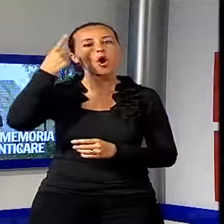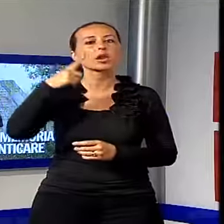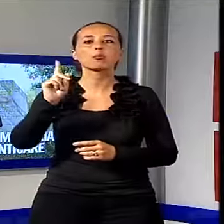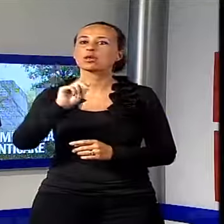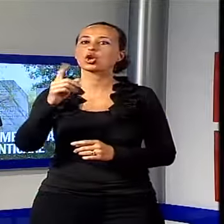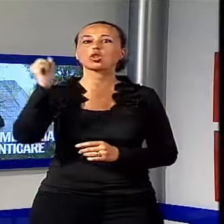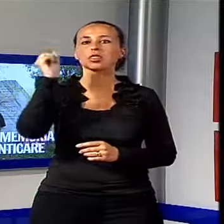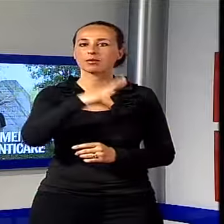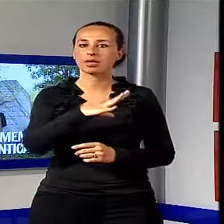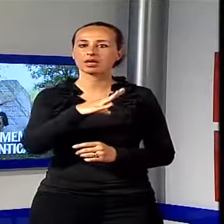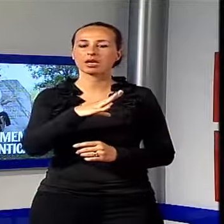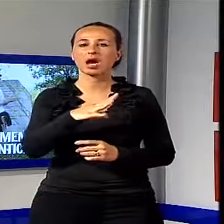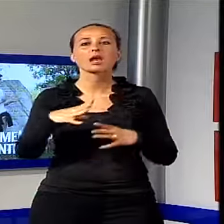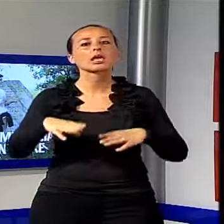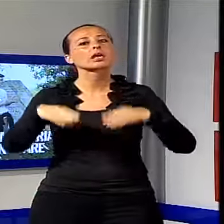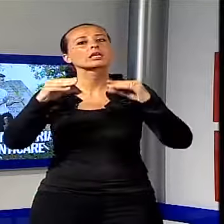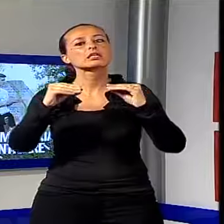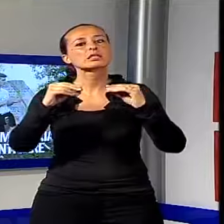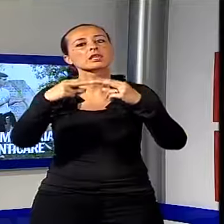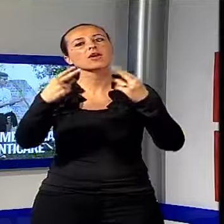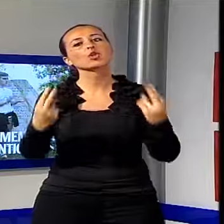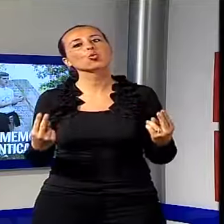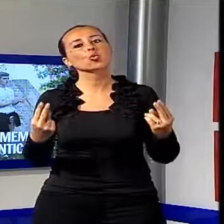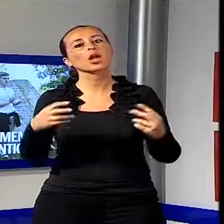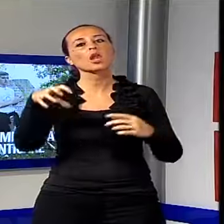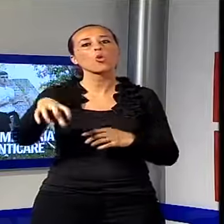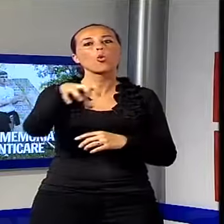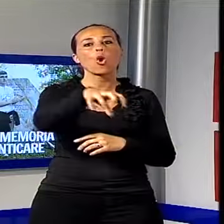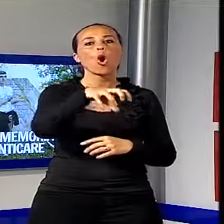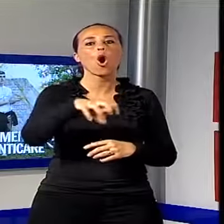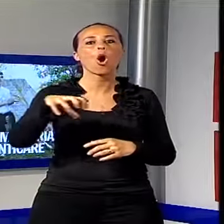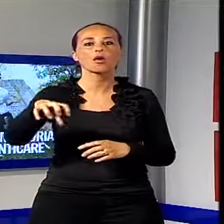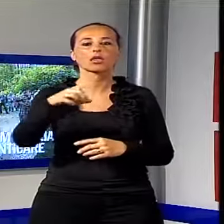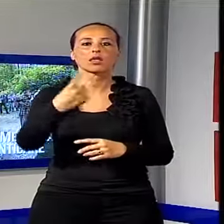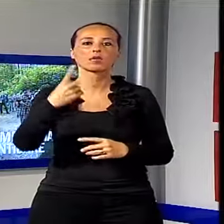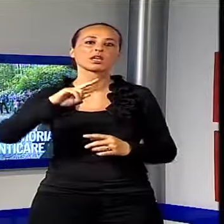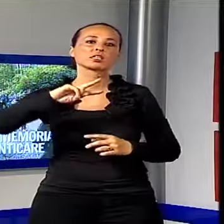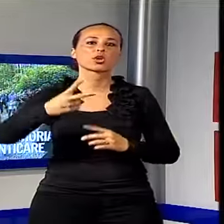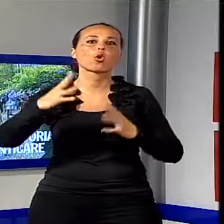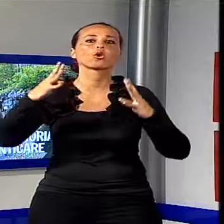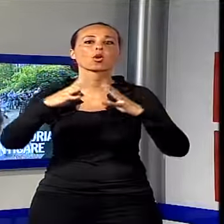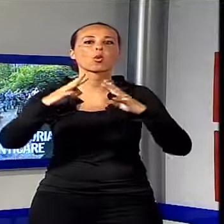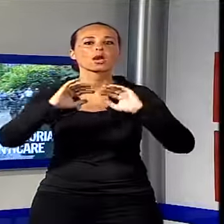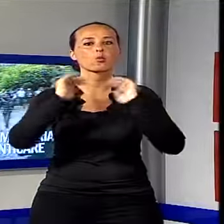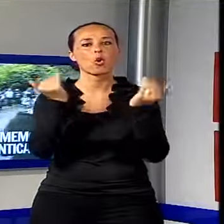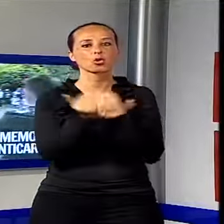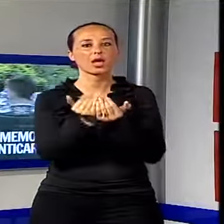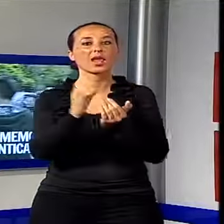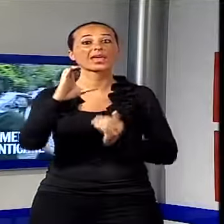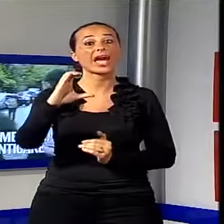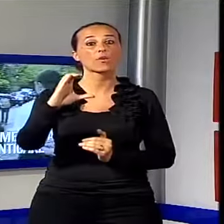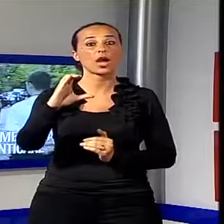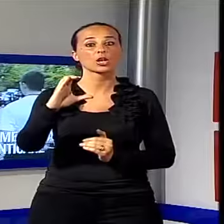di tutela dei luoghi e dei fatti che hanno segnato la comunità capannorese nella seconda guerra mondiale. Una